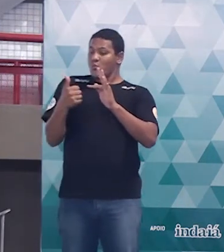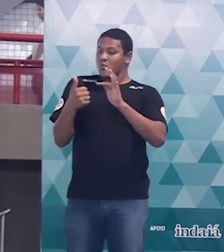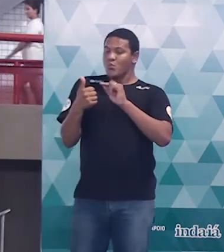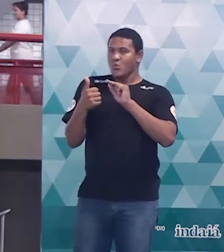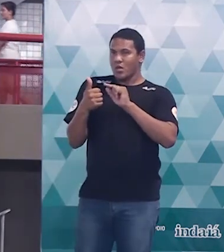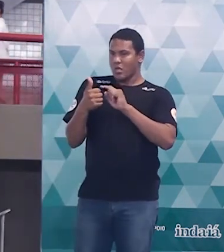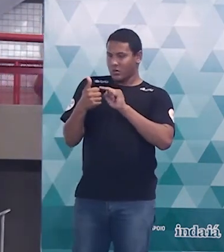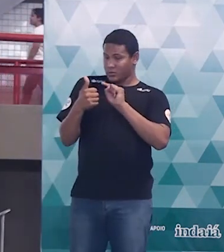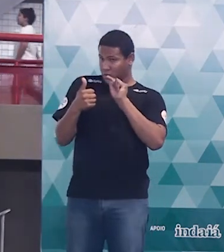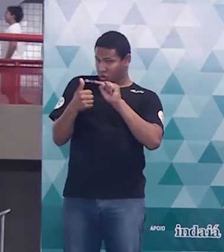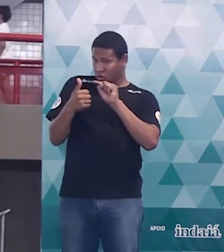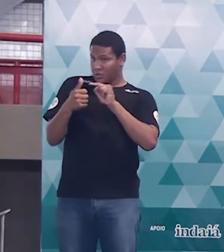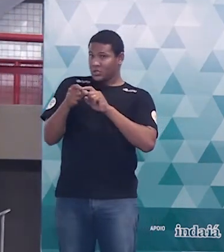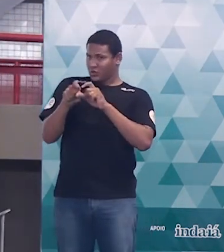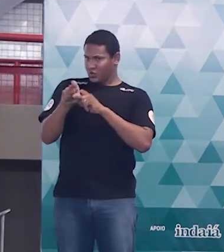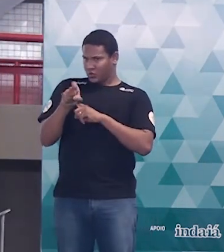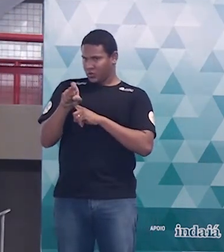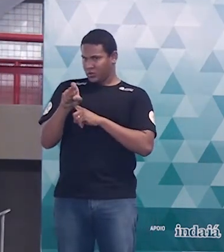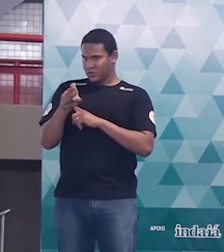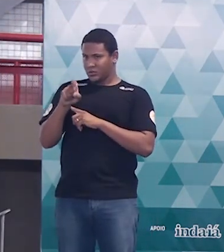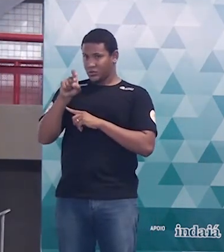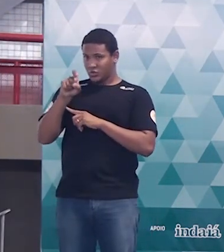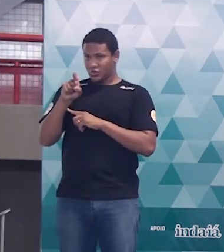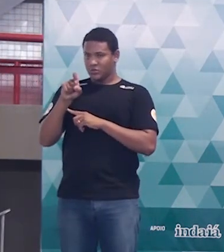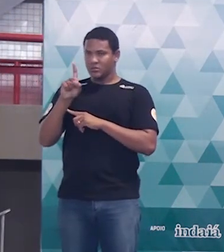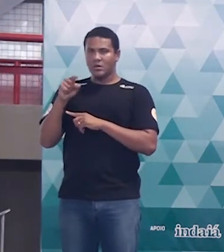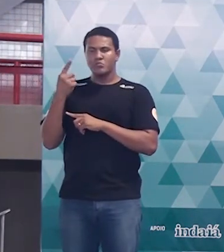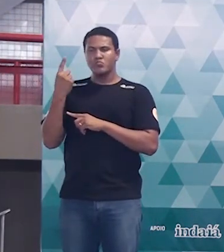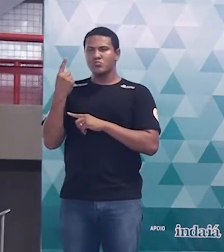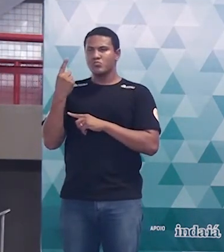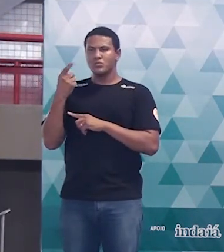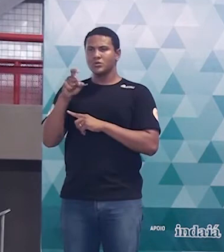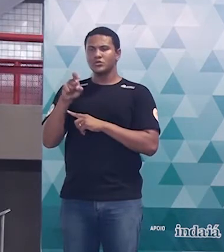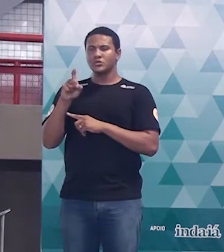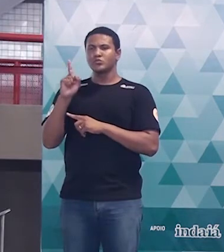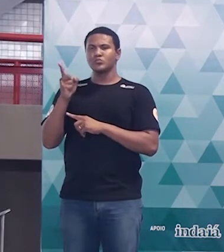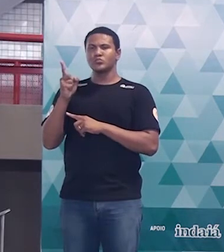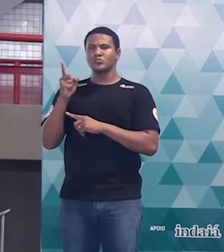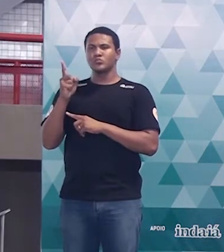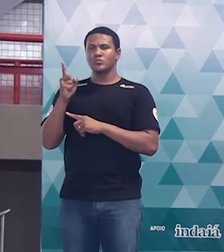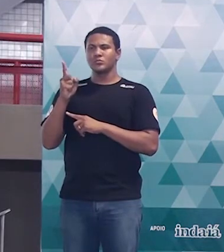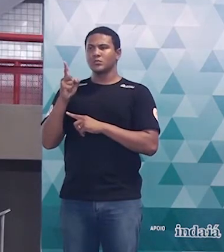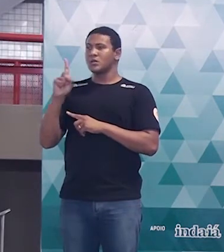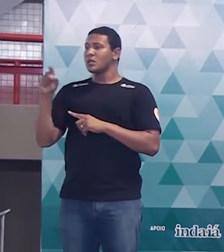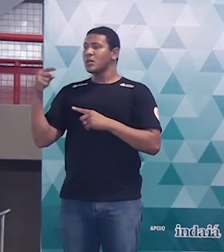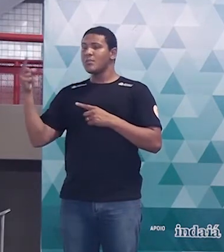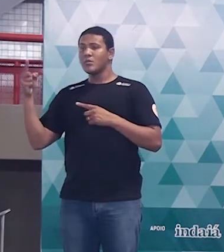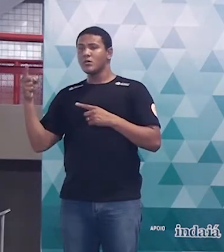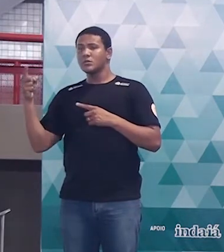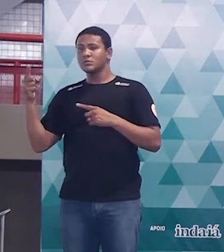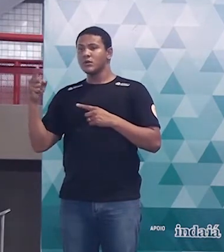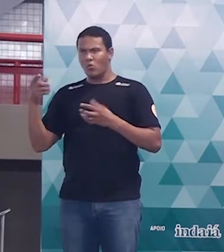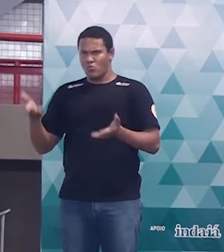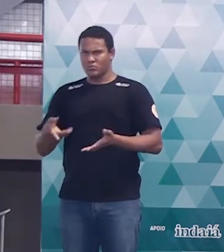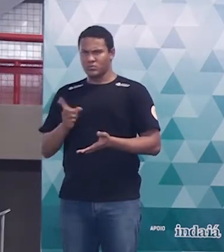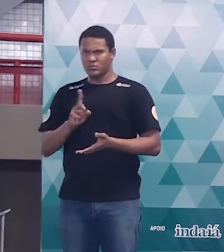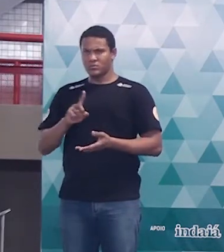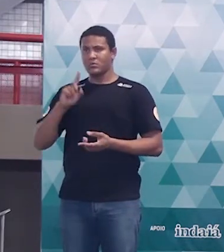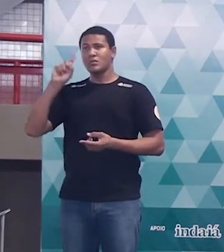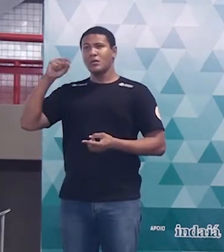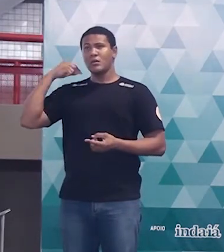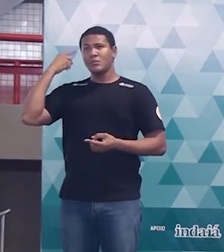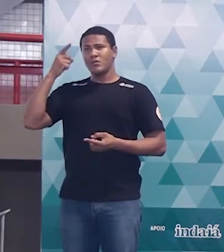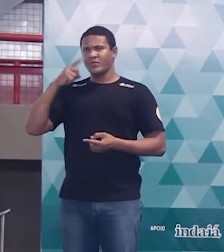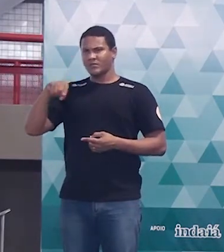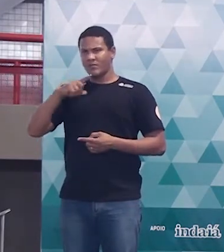vai ter como maior expoente o 1. Mais na frente, não hoje, claro, vocês irão ver